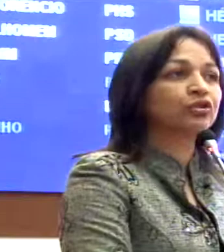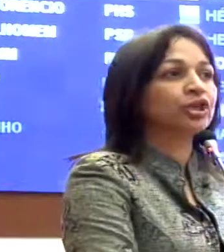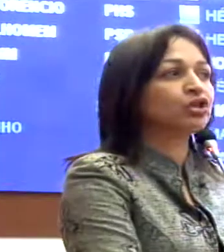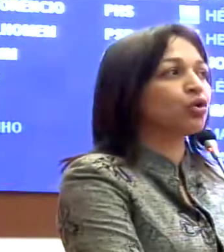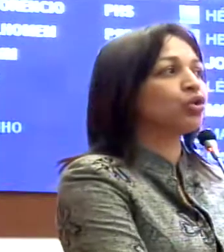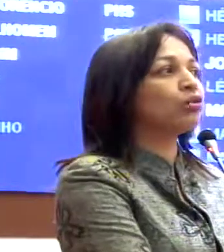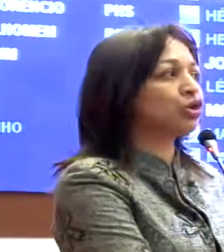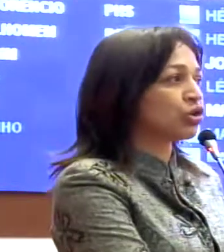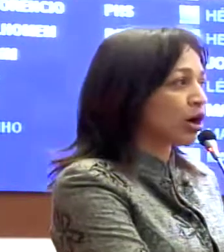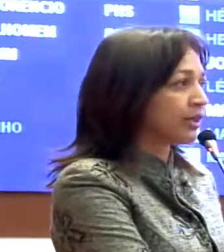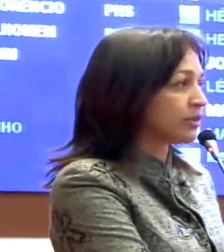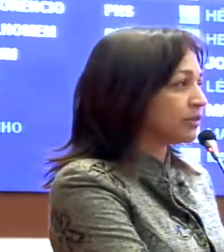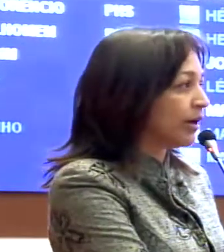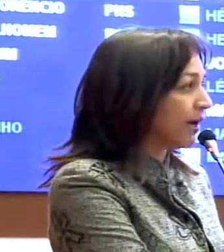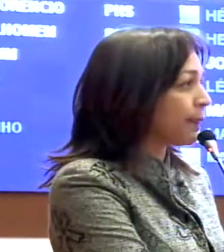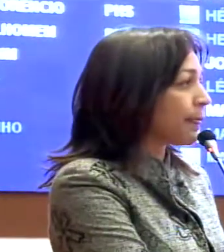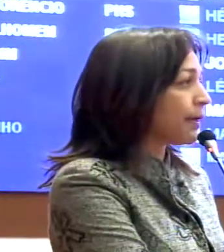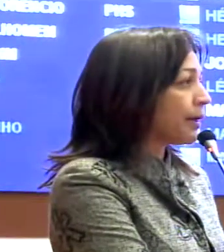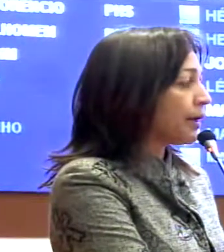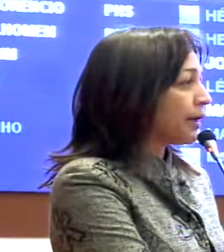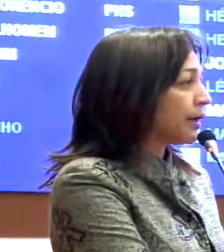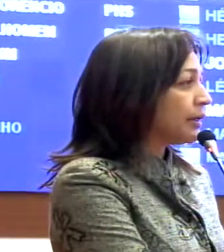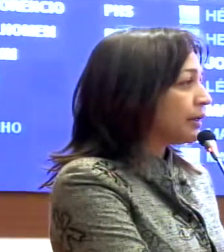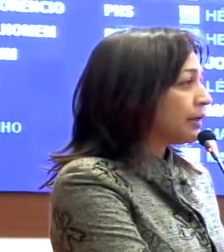Dr. Jackson deixou todos nós, não é?